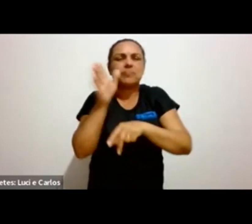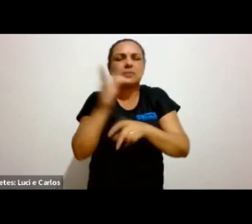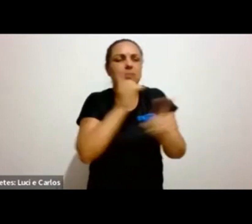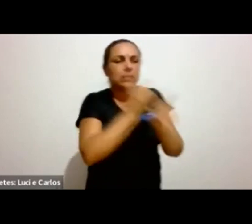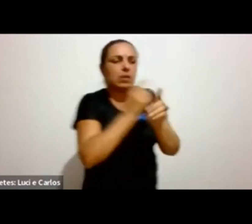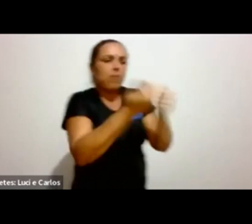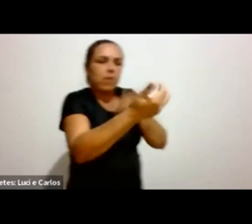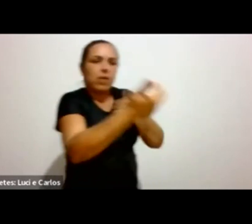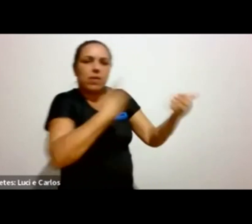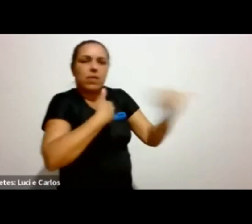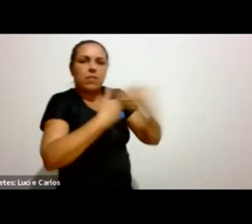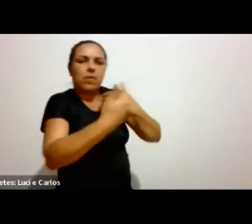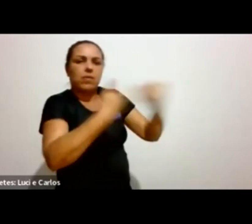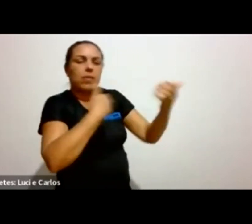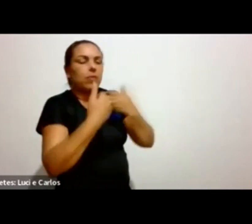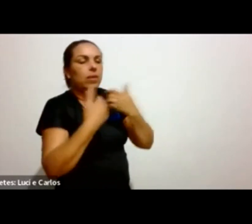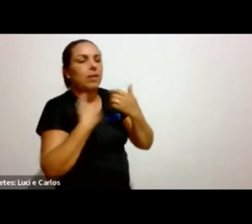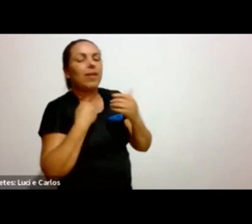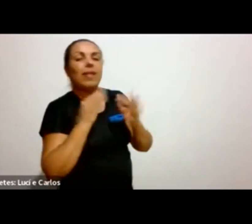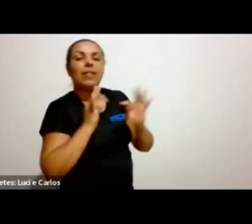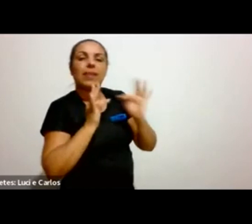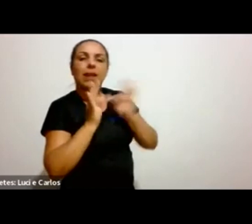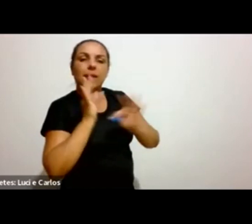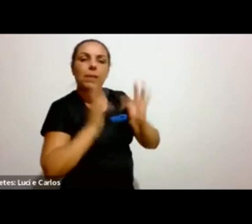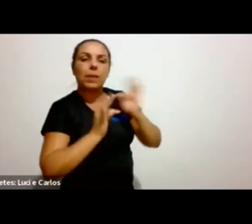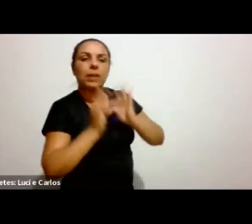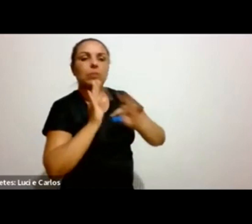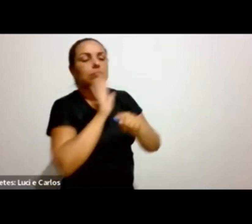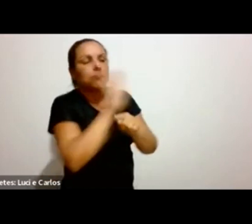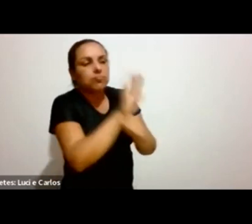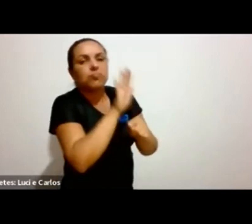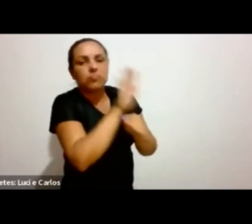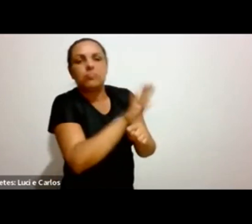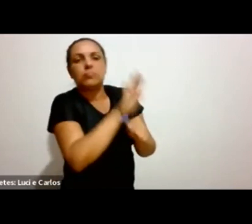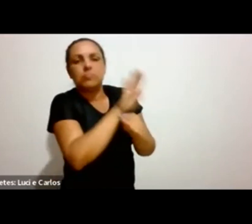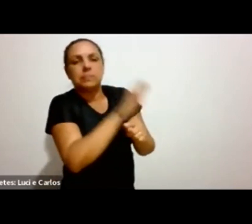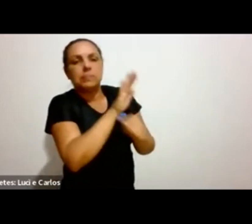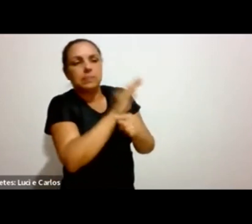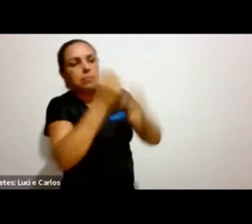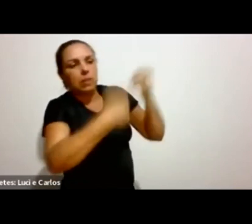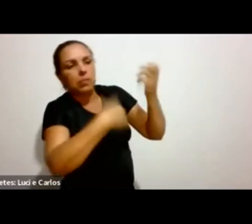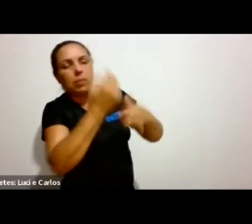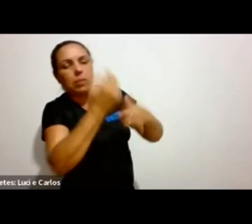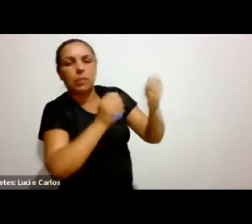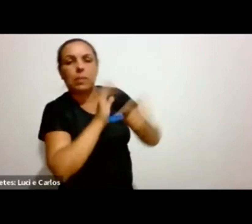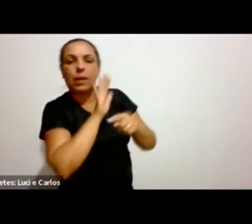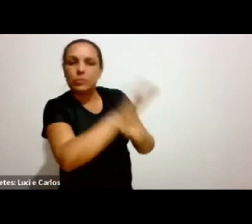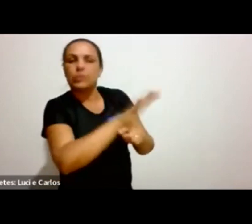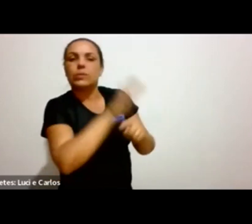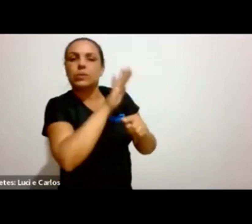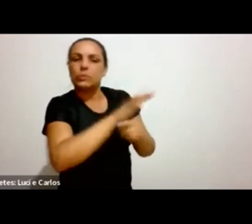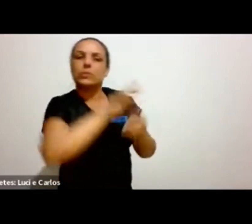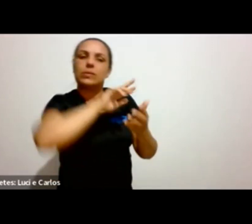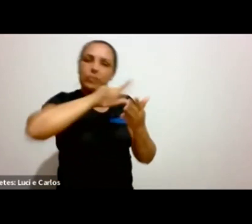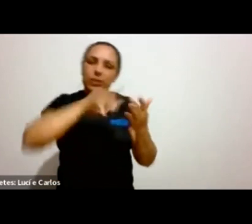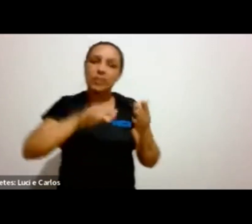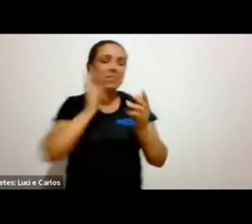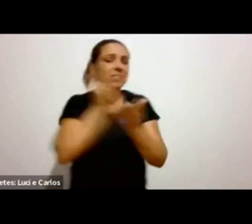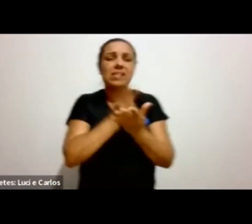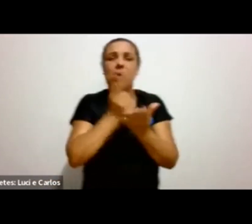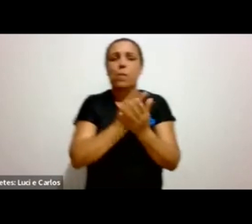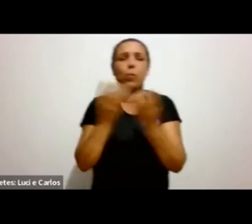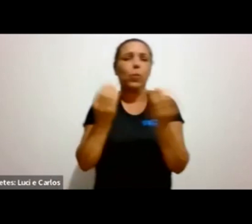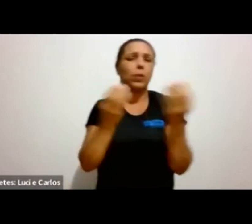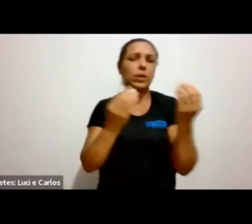mais tem levado as pessoas a tratamento a algias e a dores, entre elas está ligado. Geralmente a pessoa já vem com um quadro